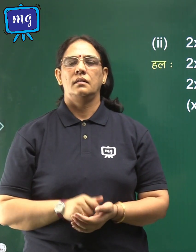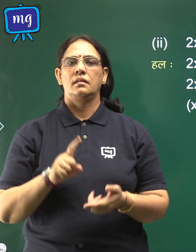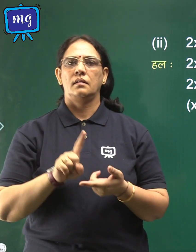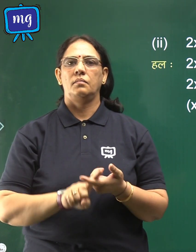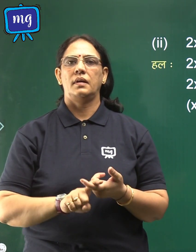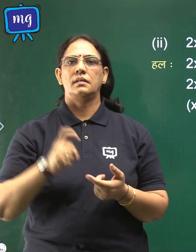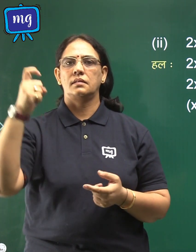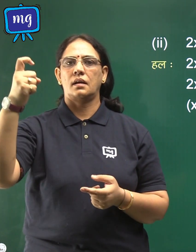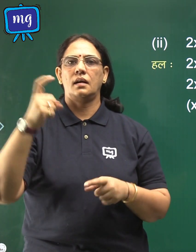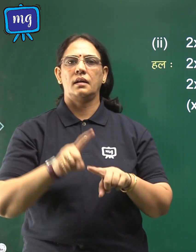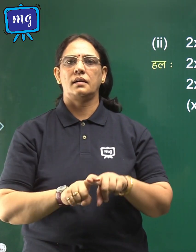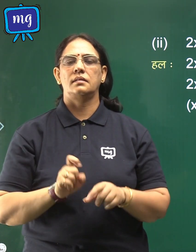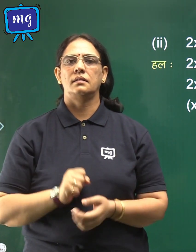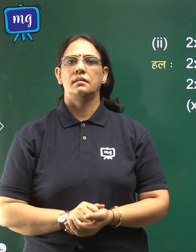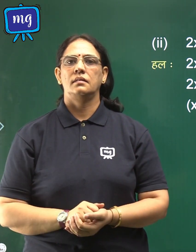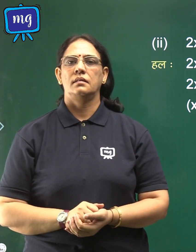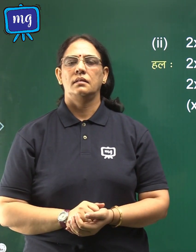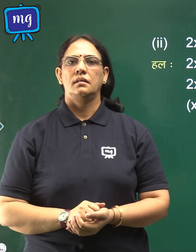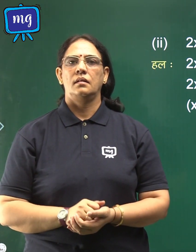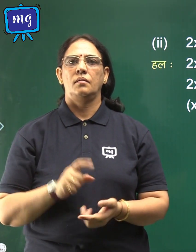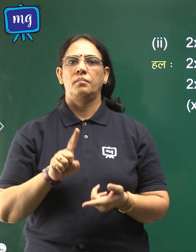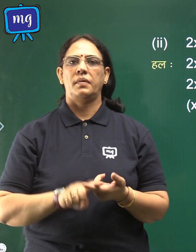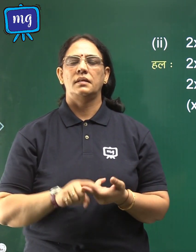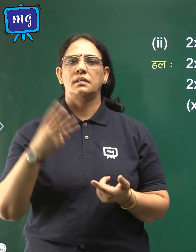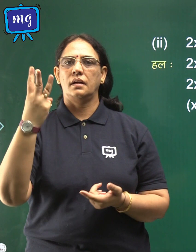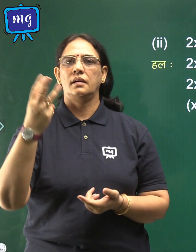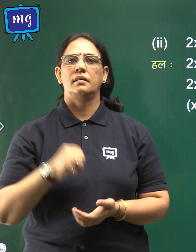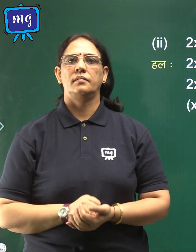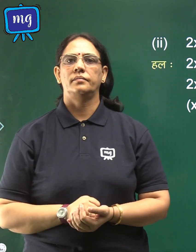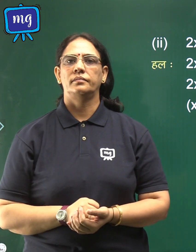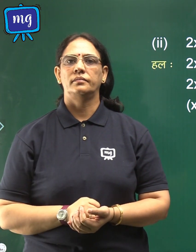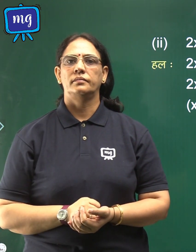प्लस 7x प्लस 3,